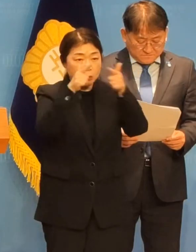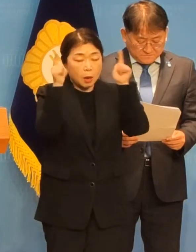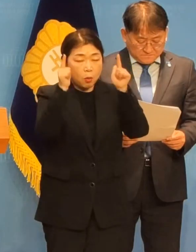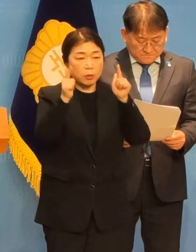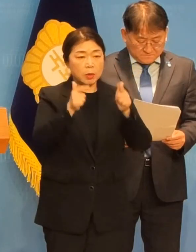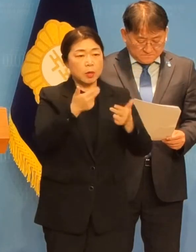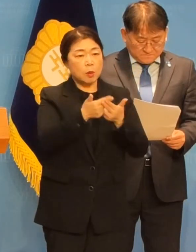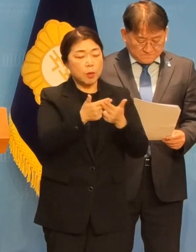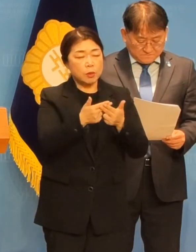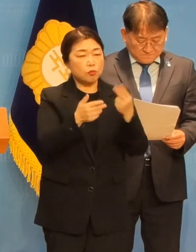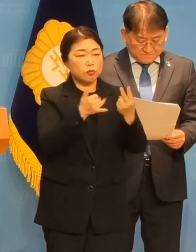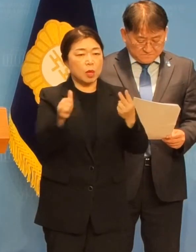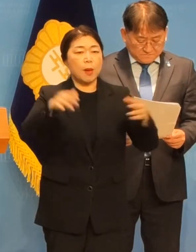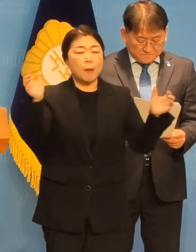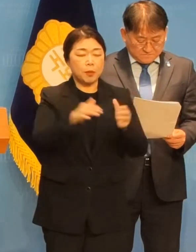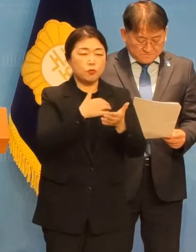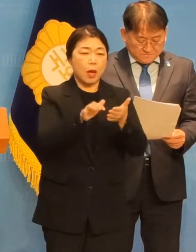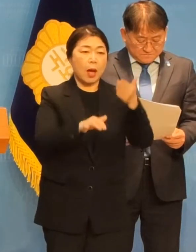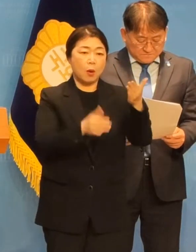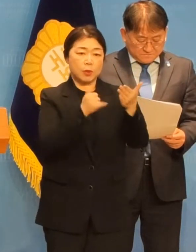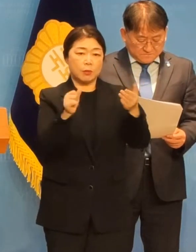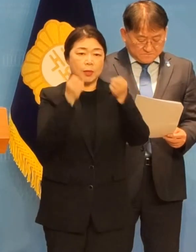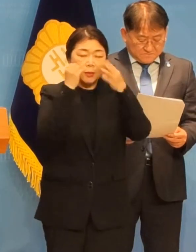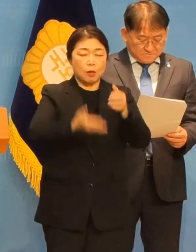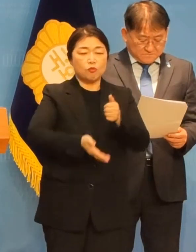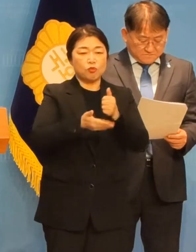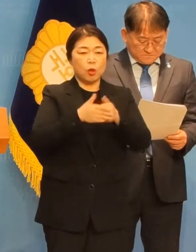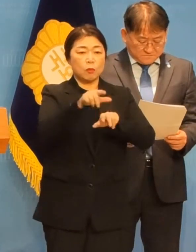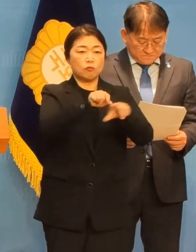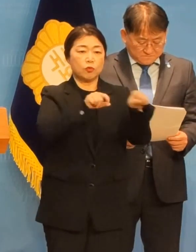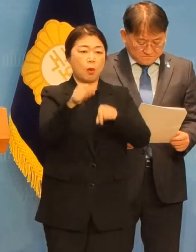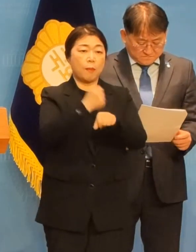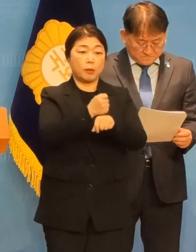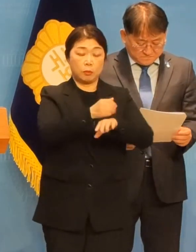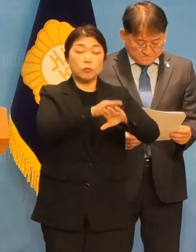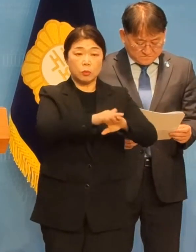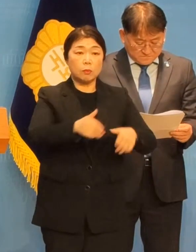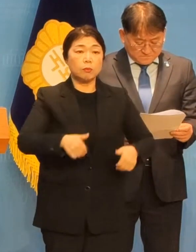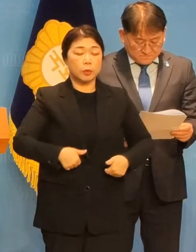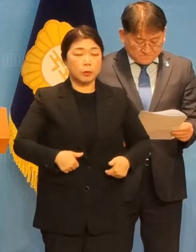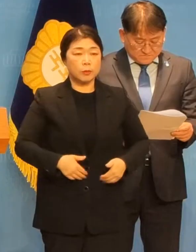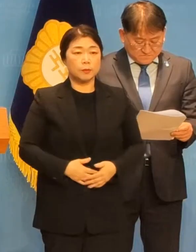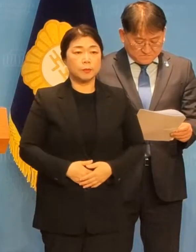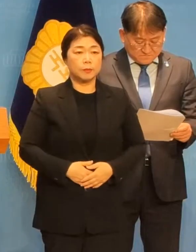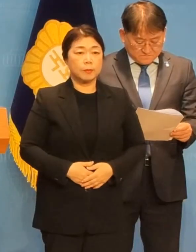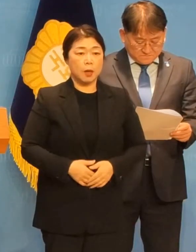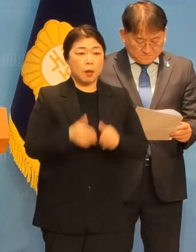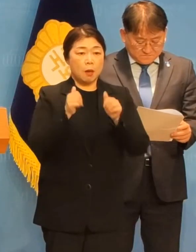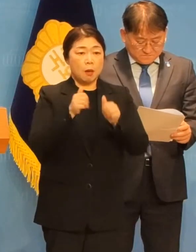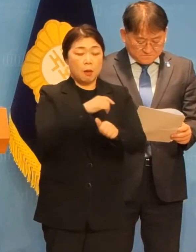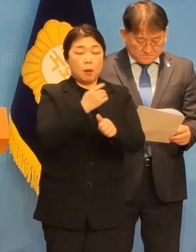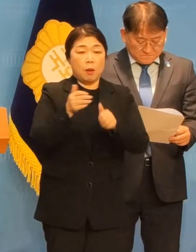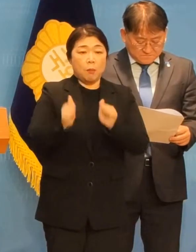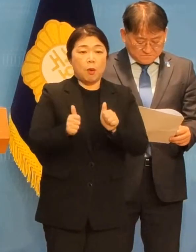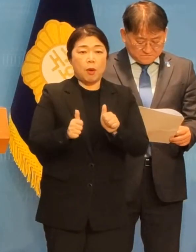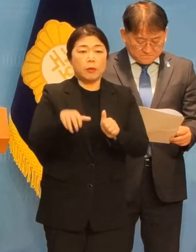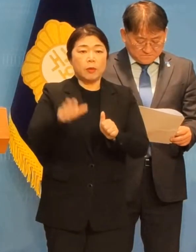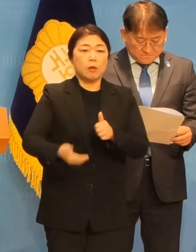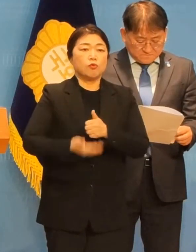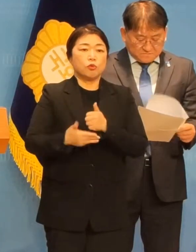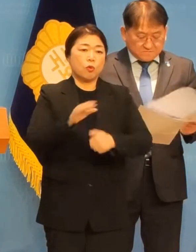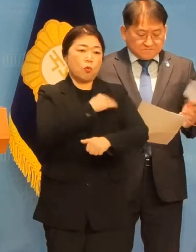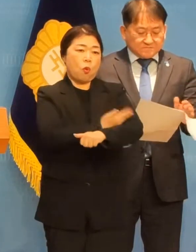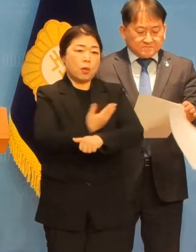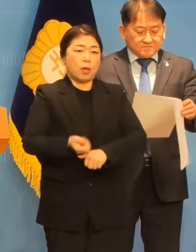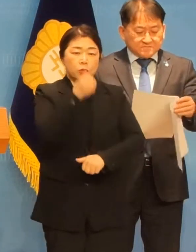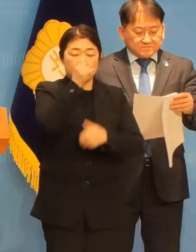2명 등 총 9명으로 추천위를 구성하게 됩니다. 법원이 추천 주도권을 갖기 때문에 위헌